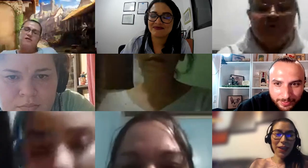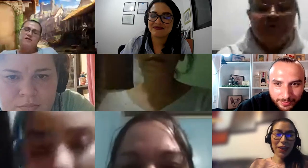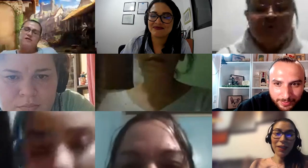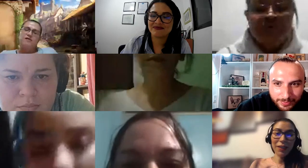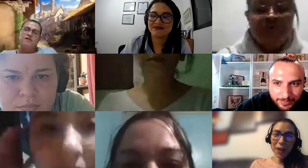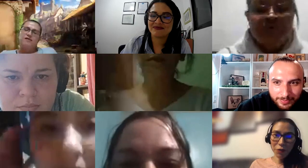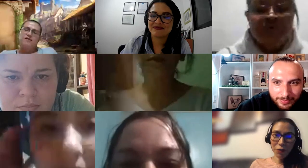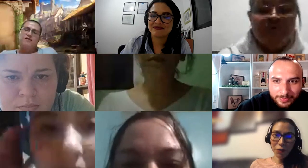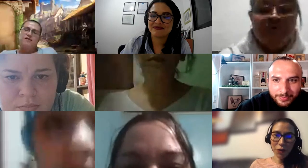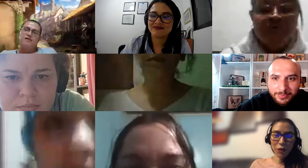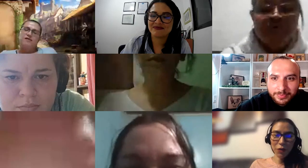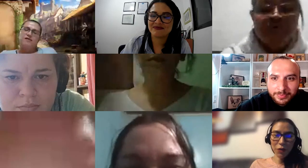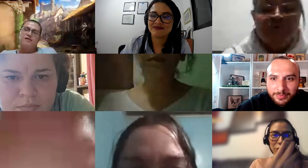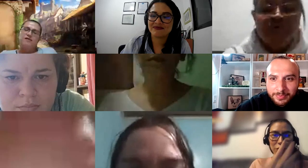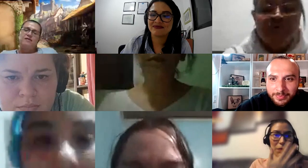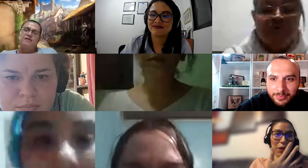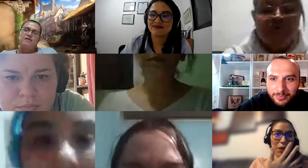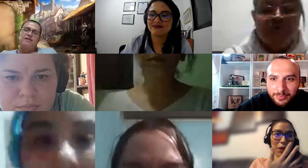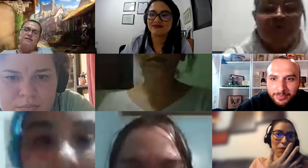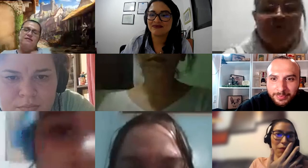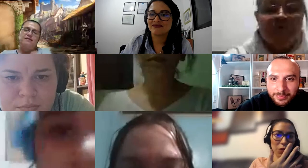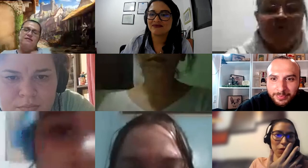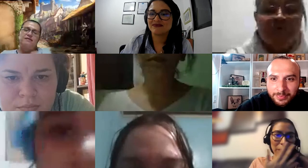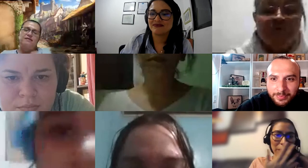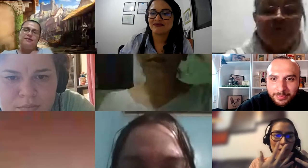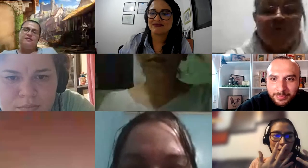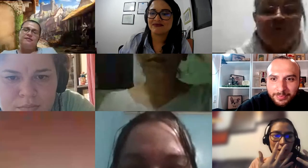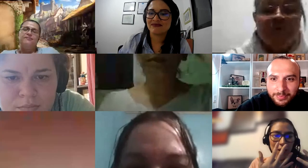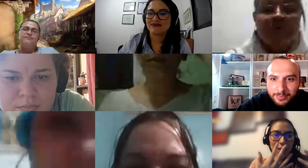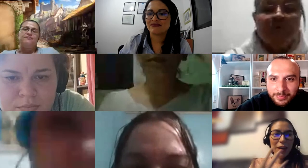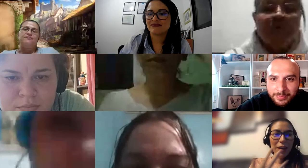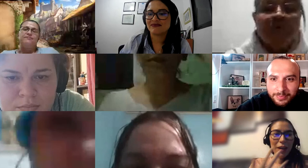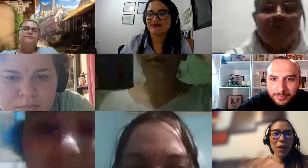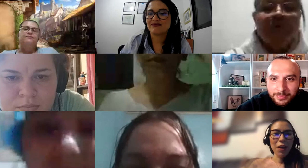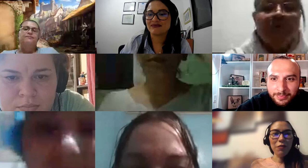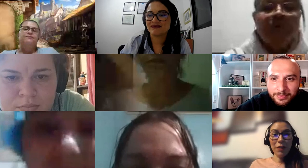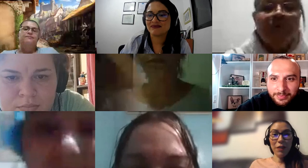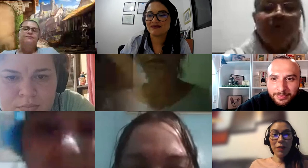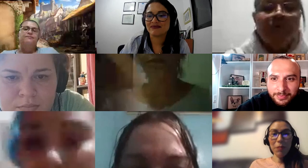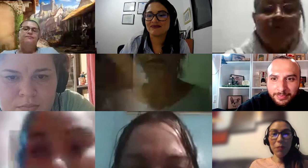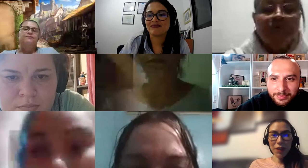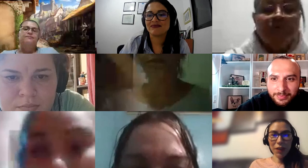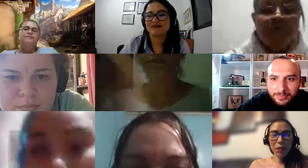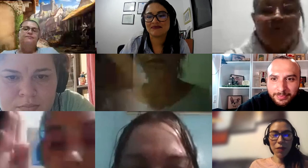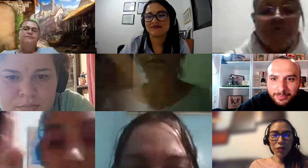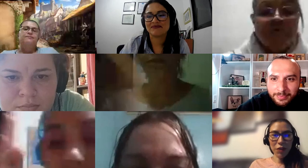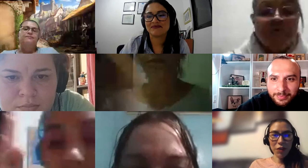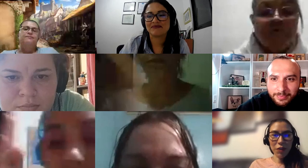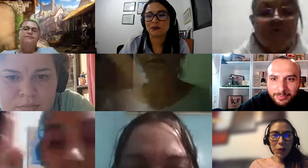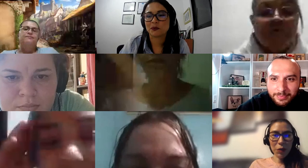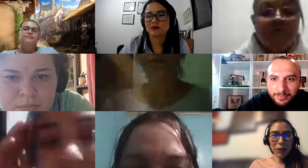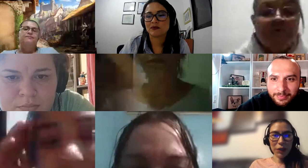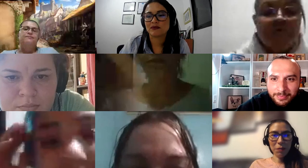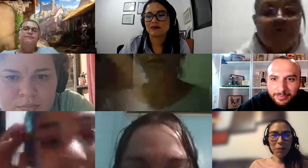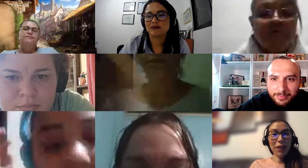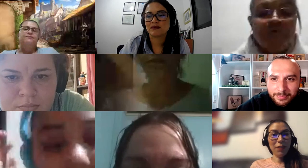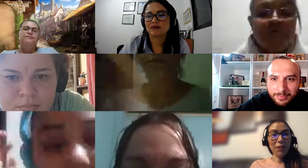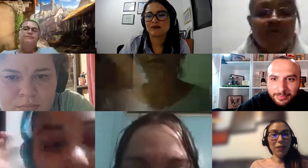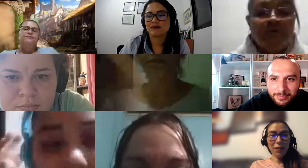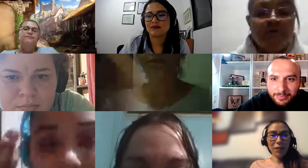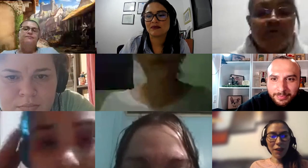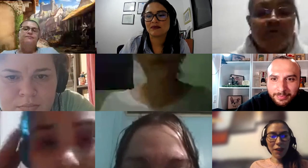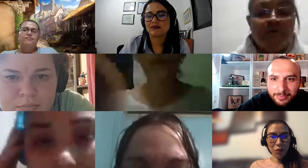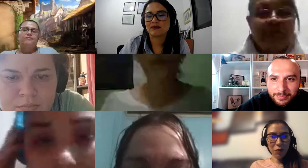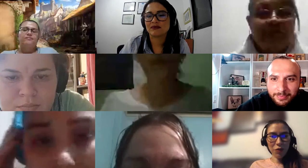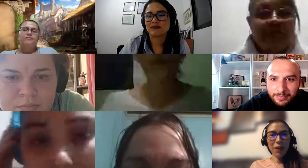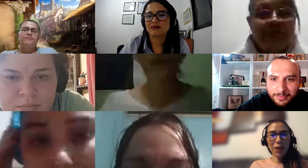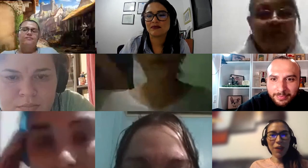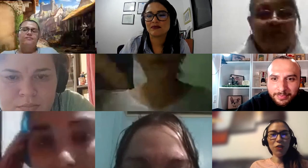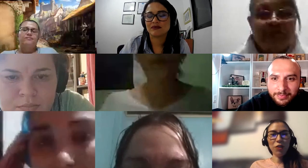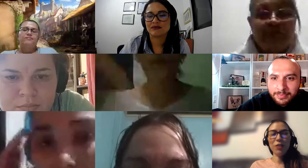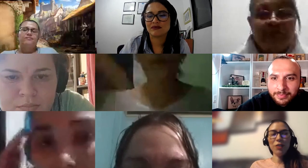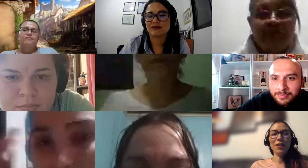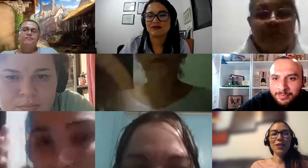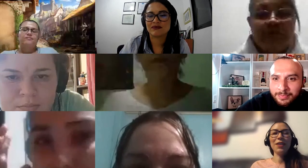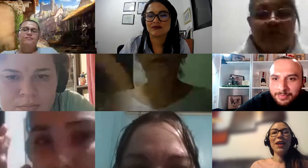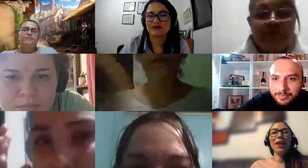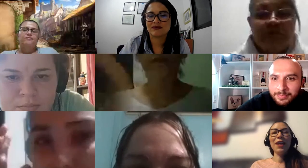el teléfono o nos tapamos las manos para hablar, Fabián va a tener mucha dificultad para entendernos. Entonces,